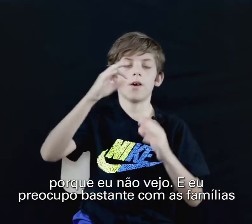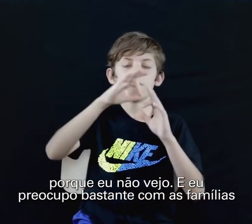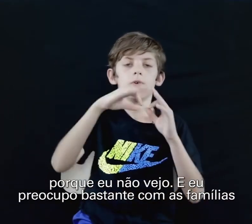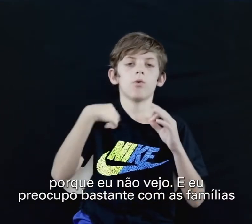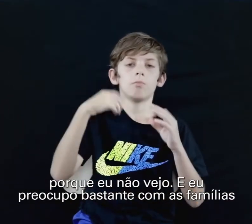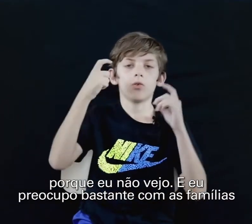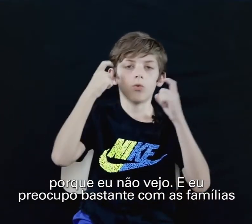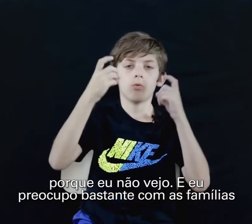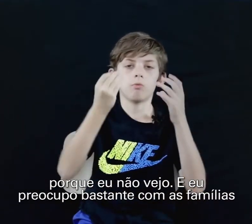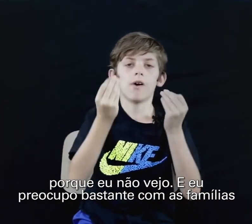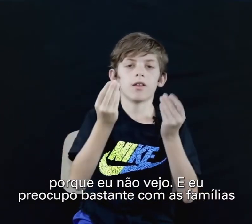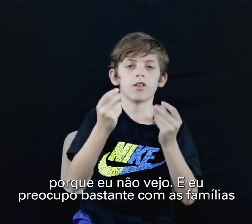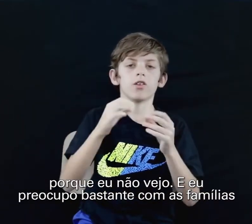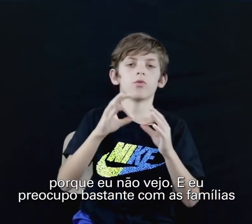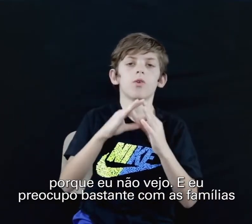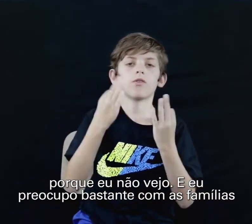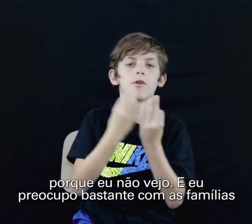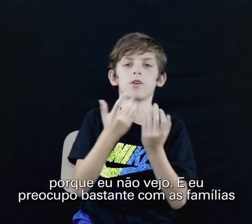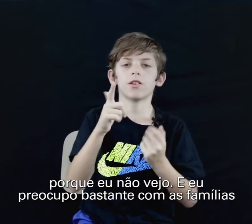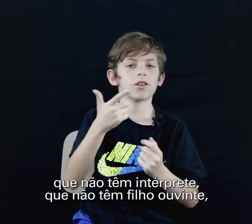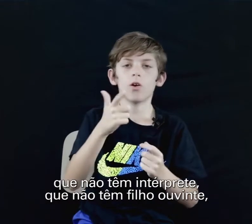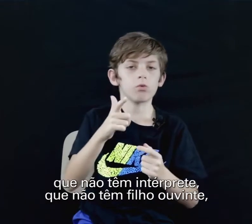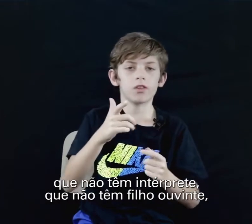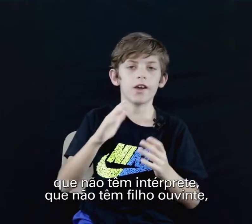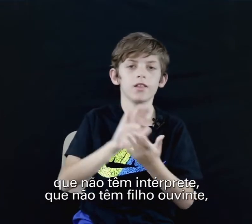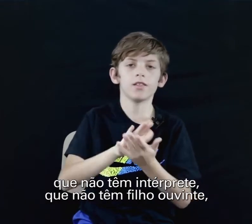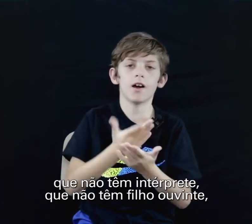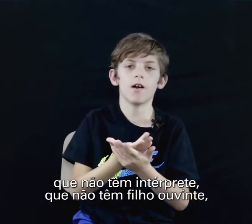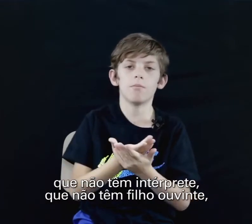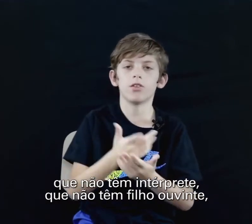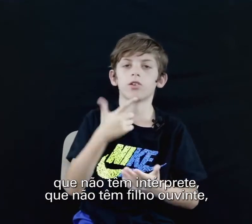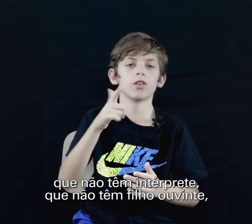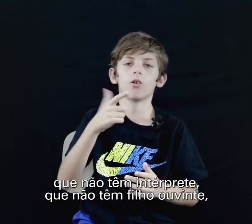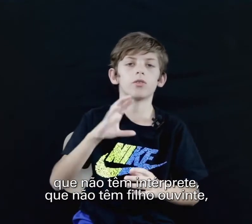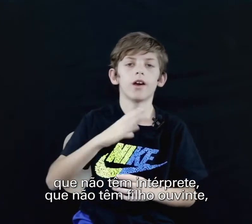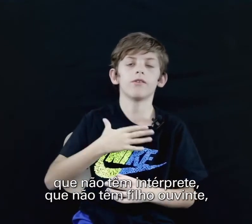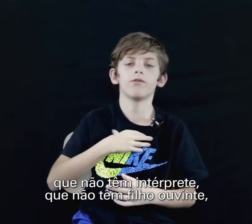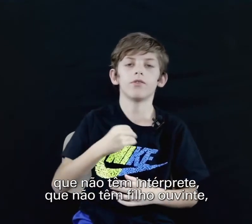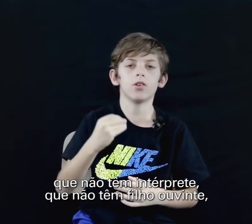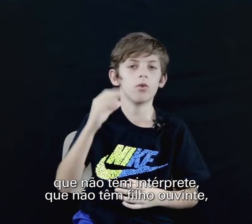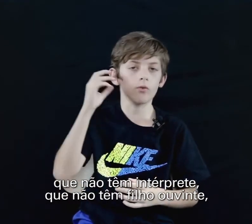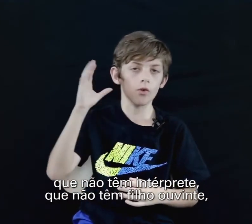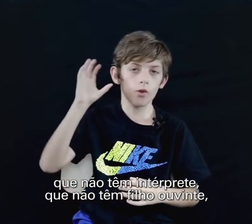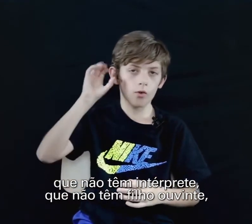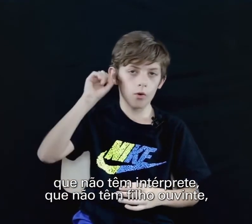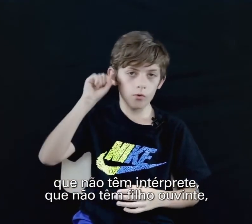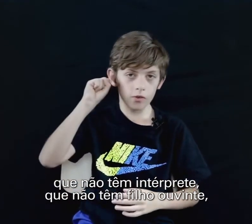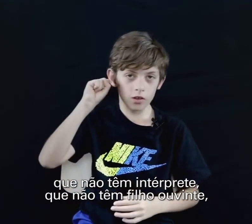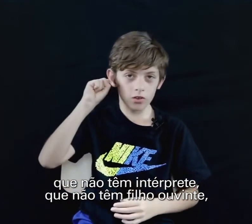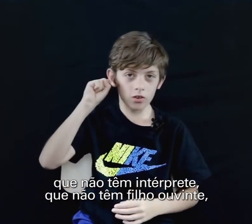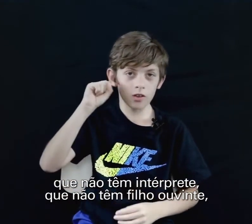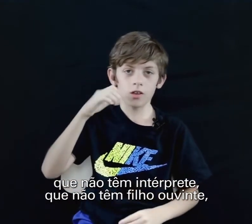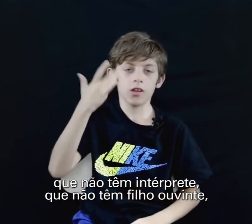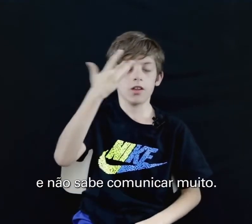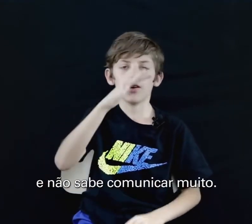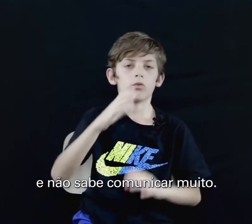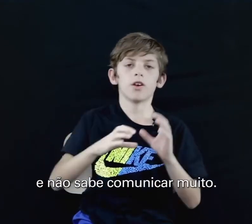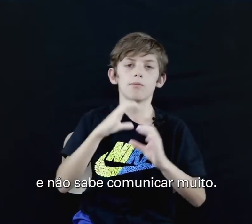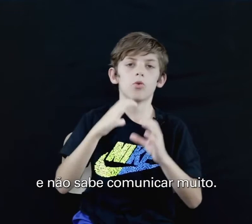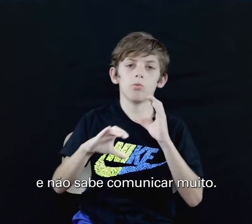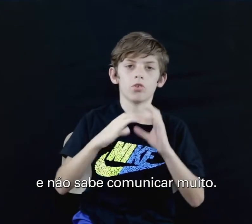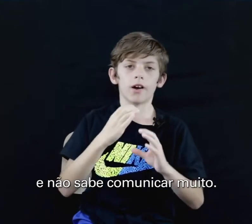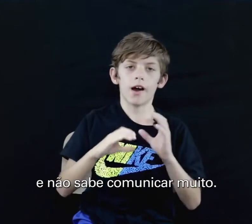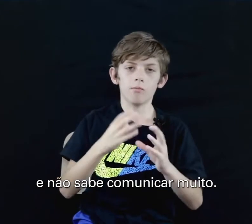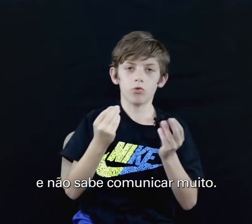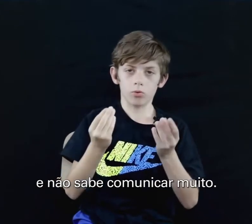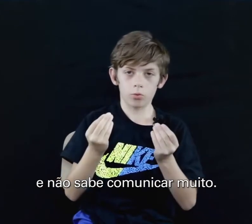vejo e eu preocupo bastante com as famílias que não têm intérprete, que não têm filho ouvinte e não